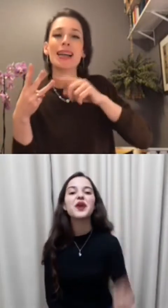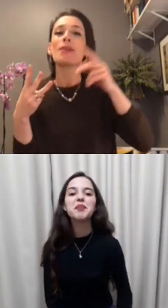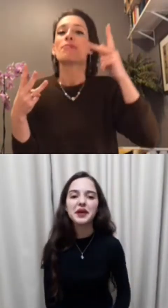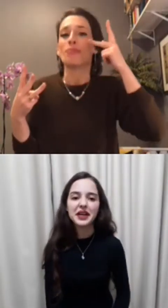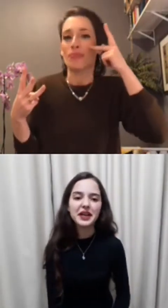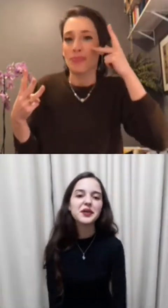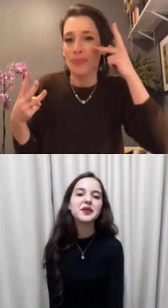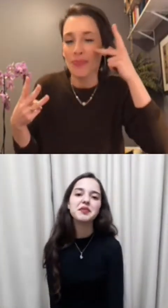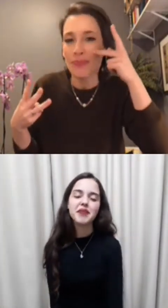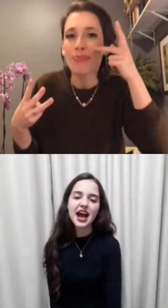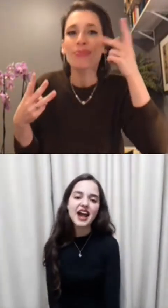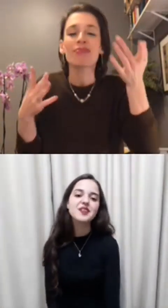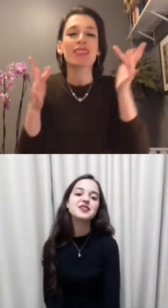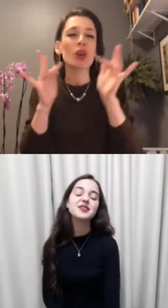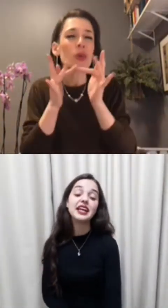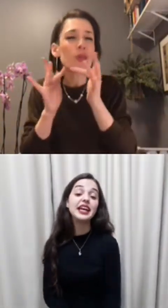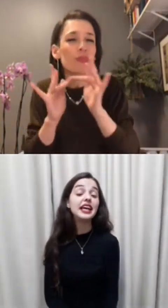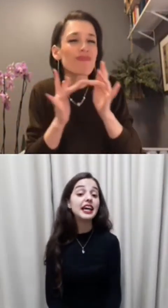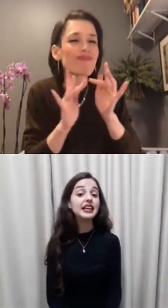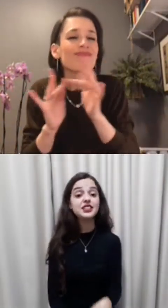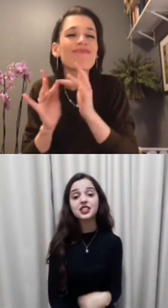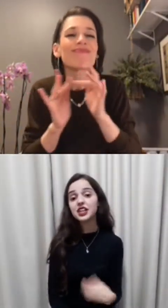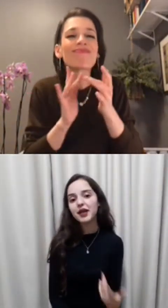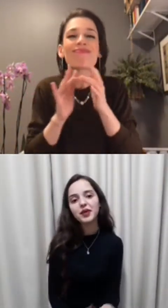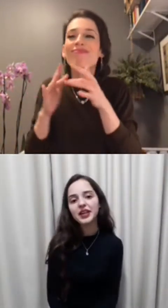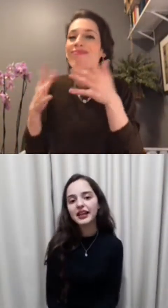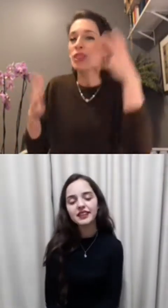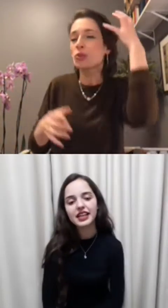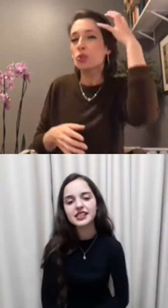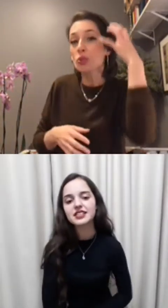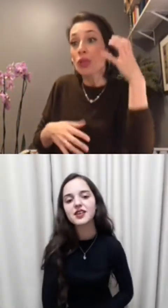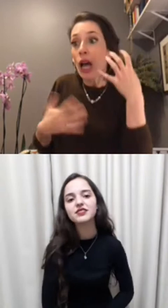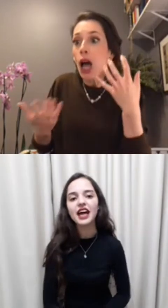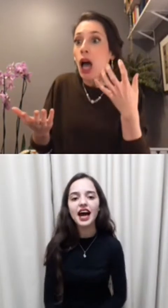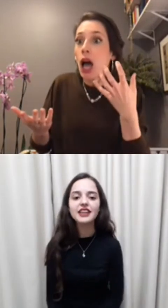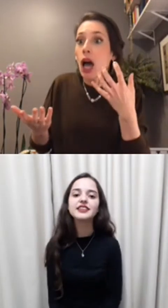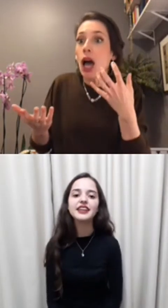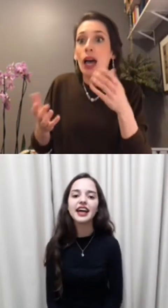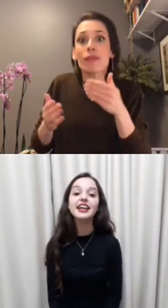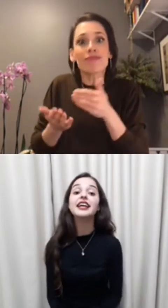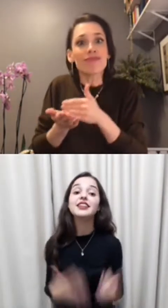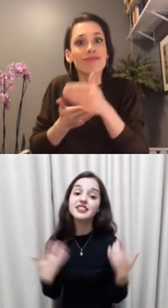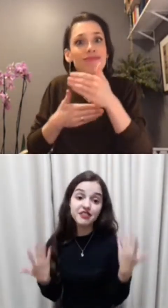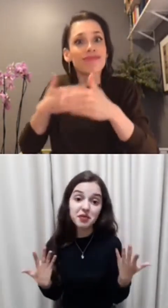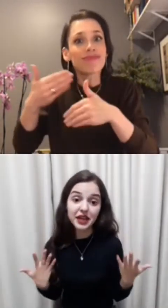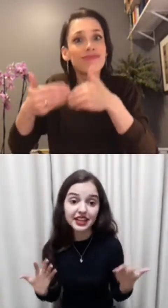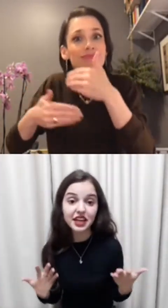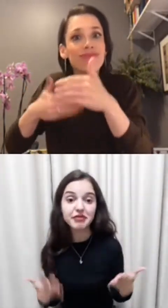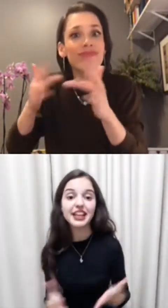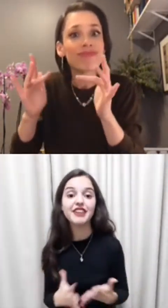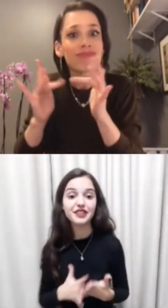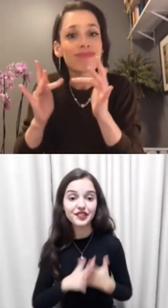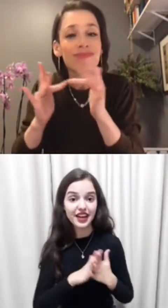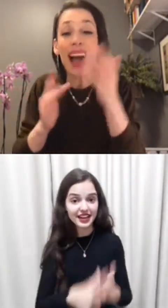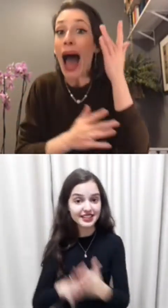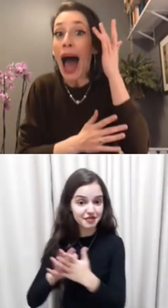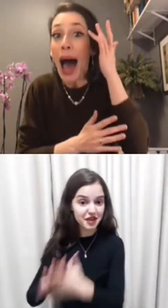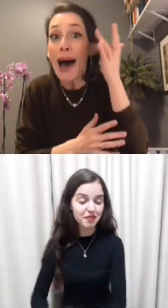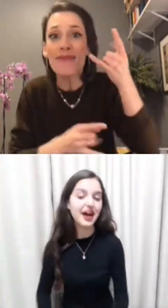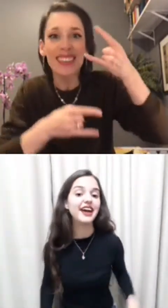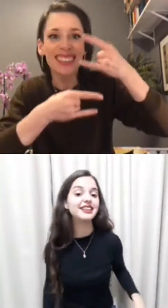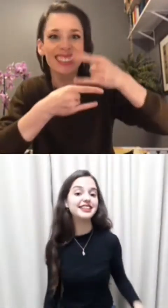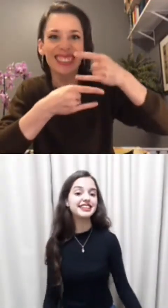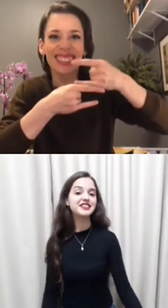com a Pam, com o Rimar, com a Sueli, e aí a gente acabou criando esse contato, né? Inclusive amanhã tem uma live com eles na